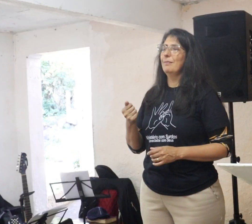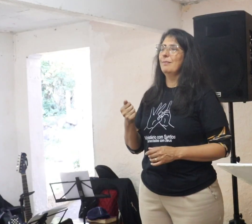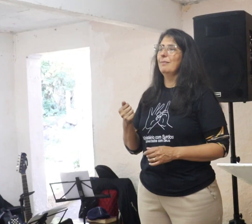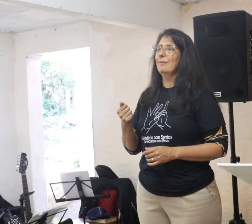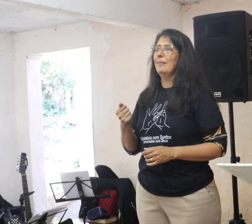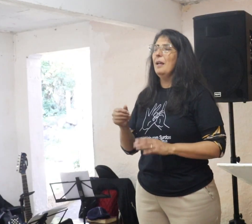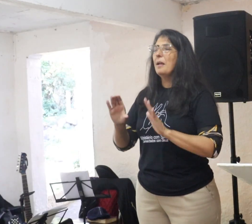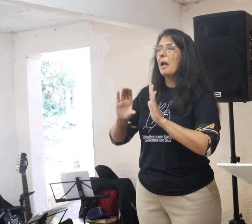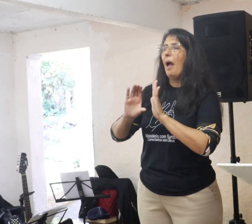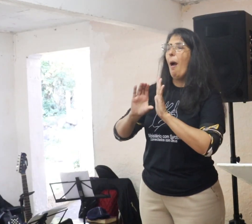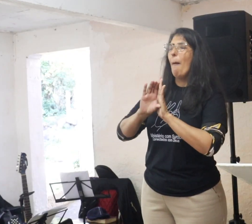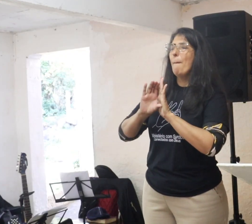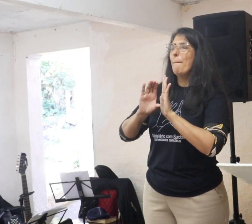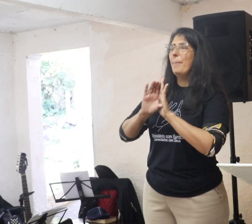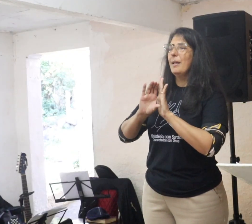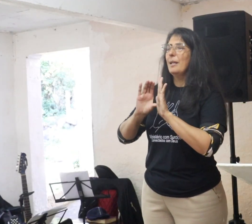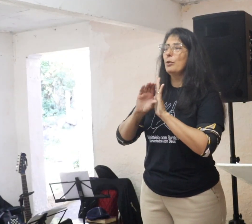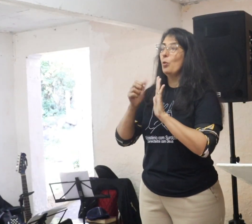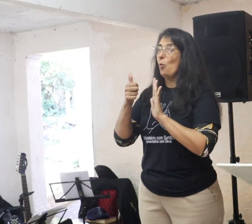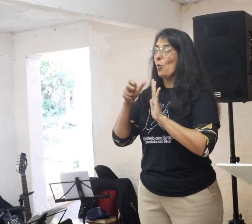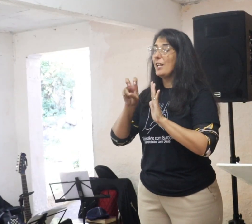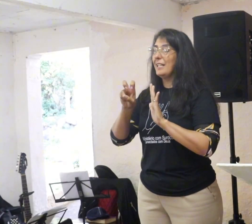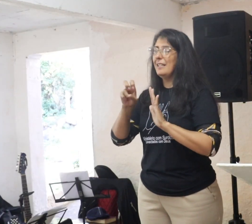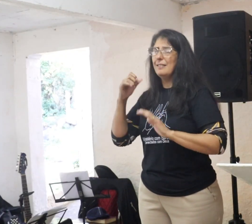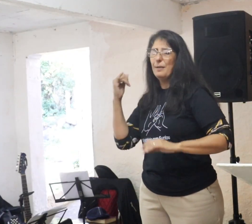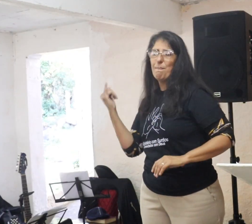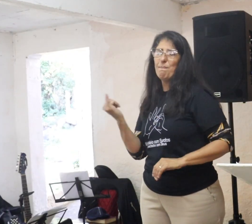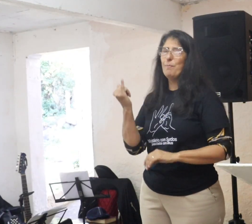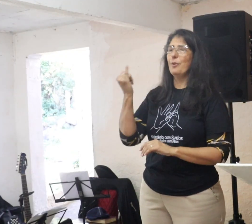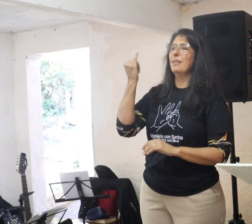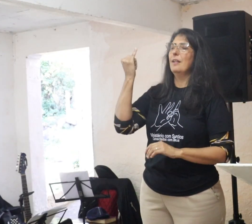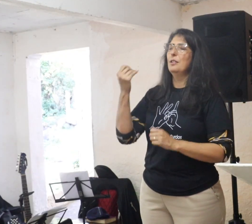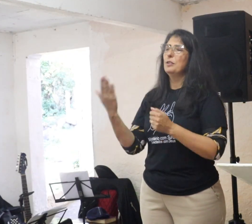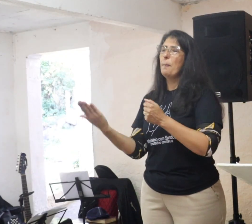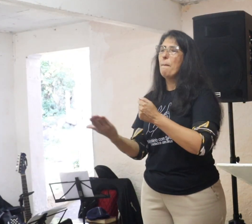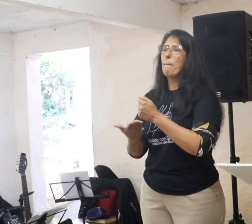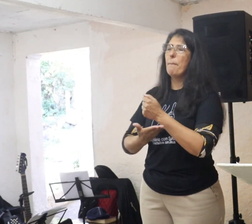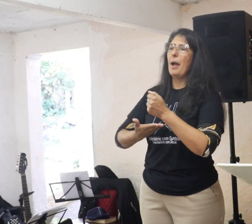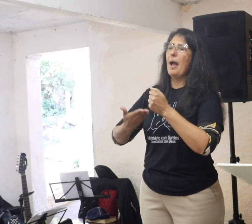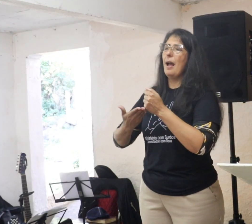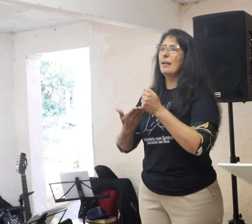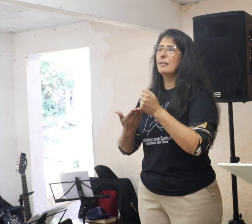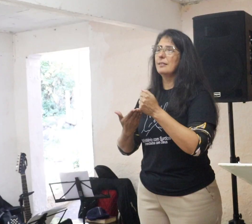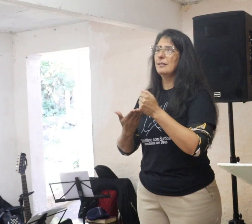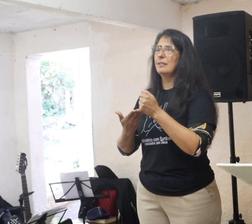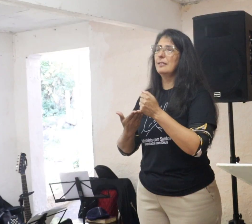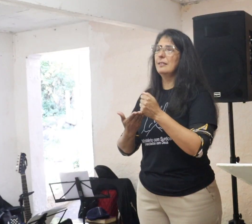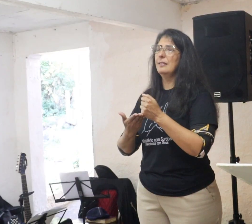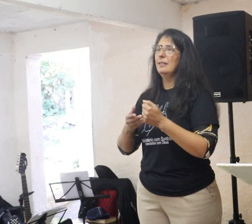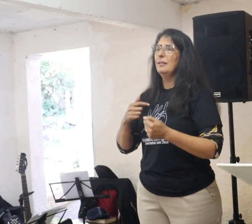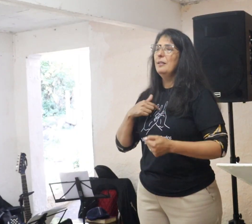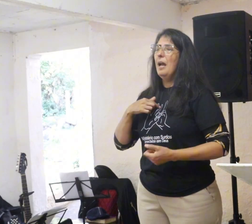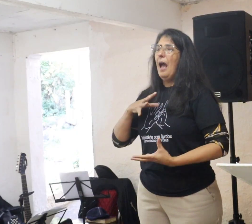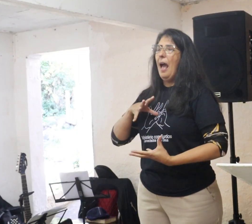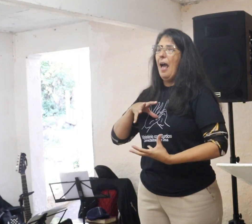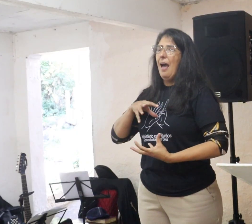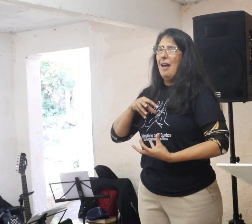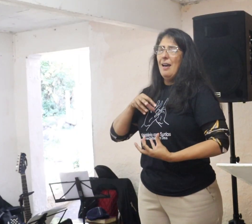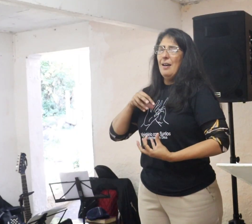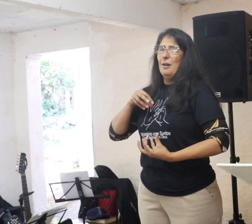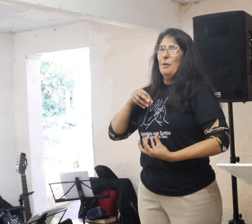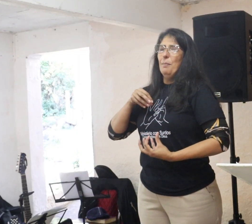tão importante, ó Deus, ele trata de algo básico para nós. Algo, ó Deus, que enche a nossa alma